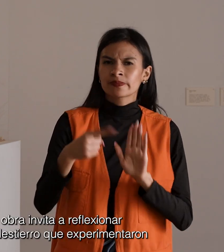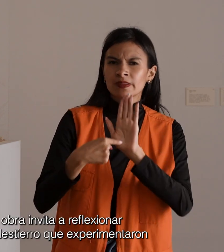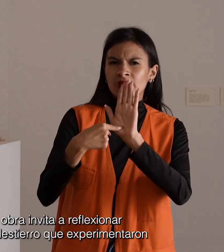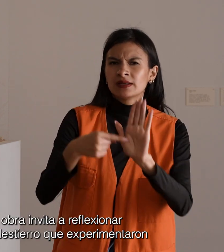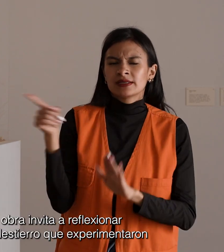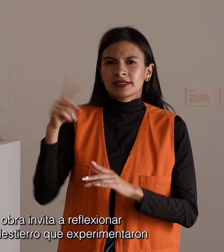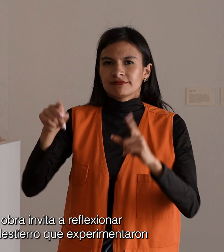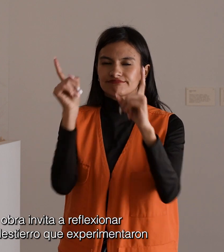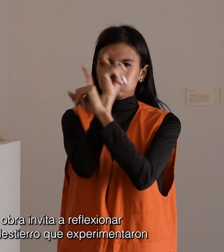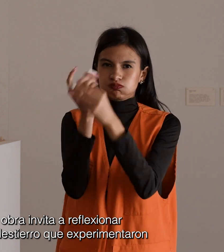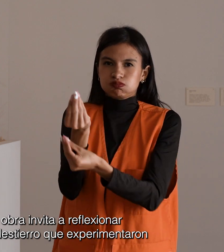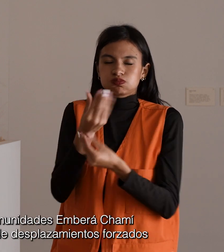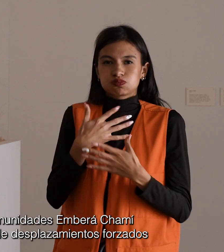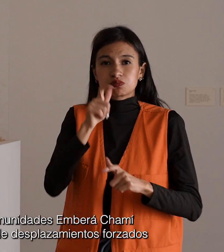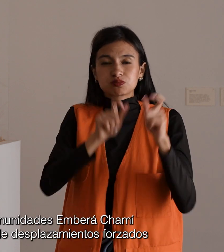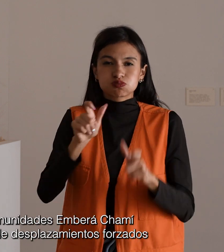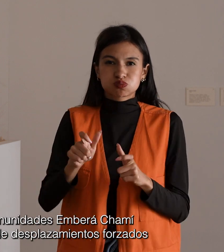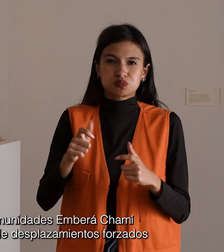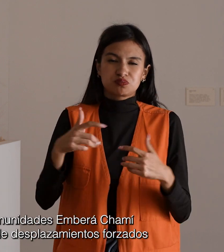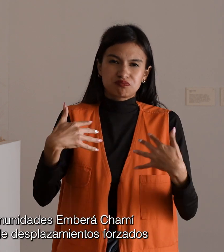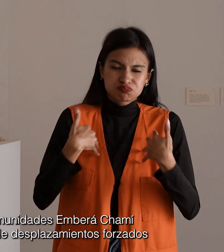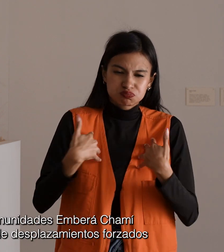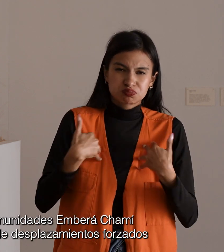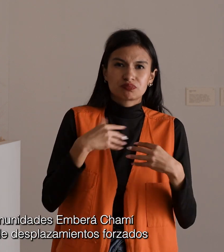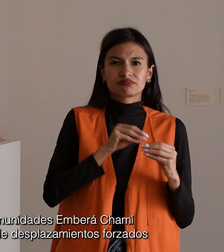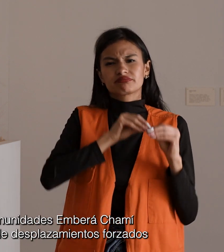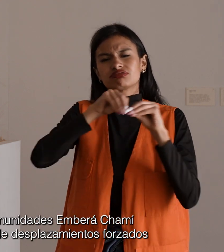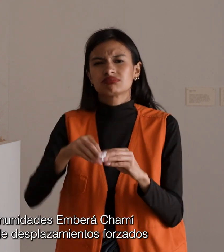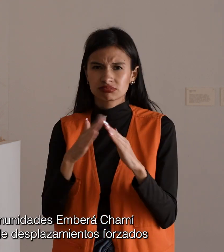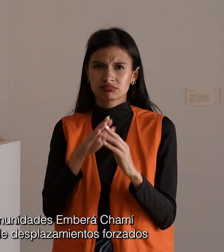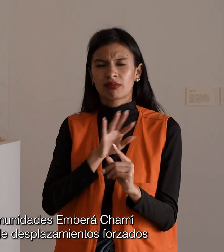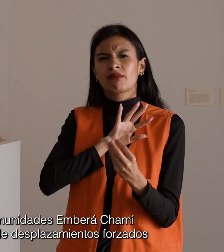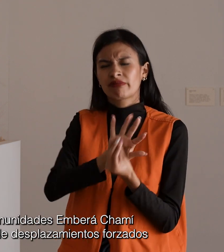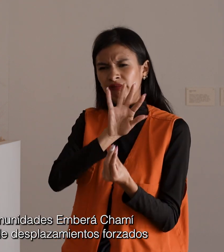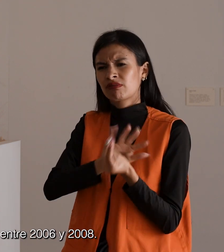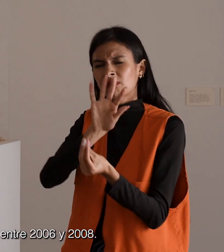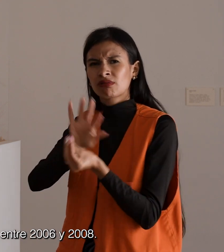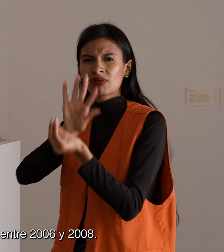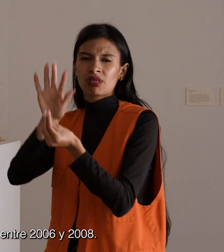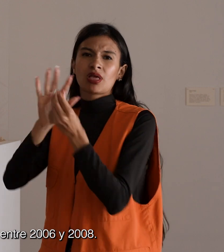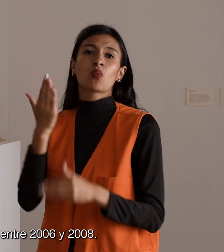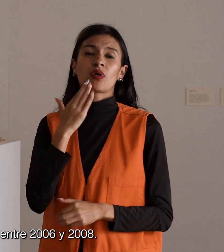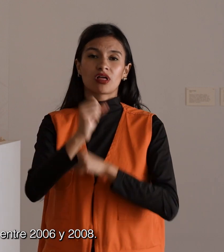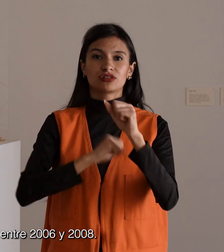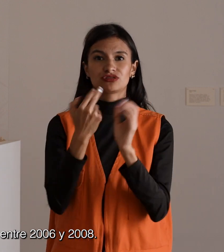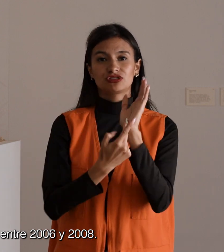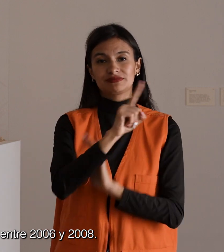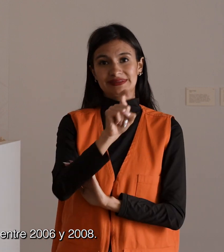reflexionar sobre el destierro que experimentaron las comunidades en berachamí a causa de los desplazamientos forzados entre 2006 y 2008